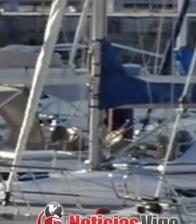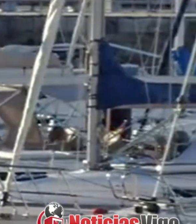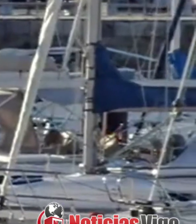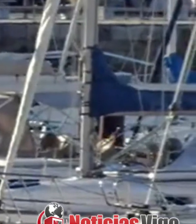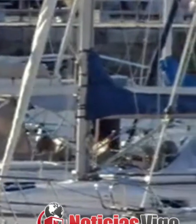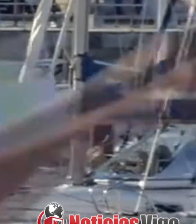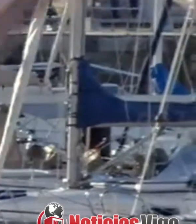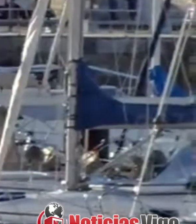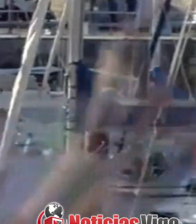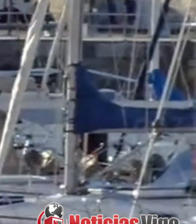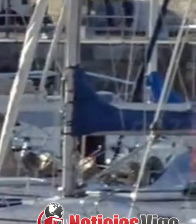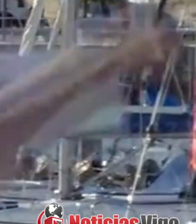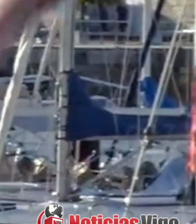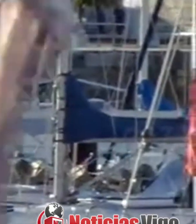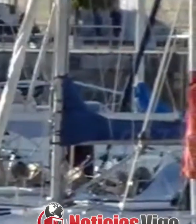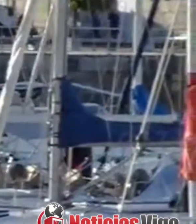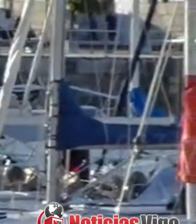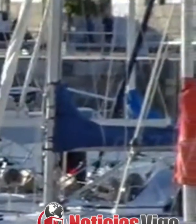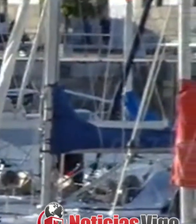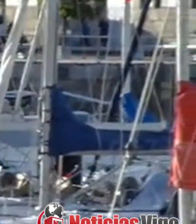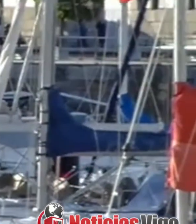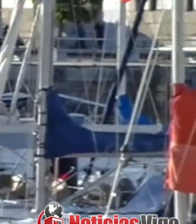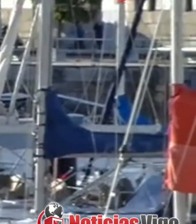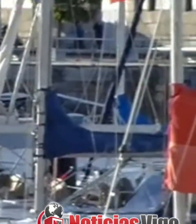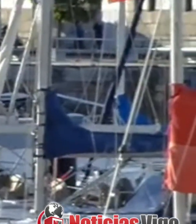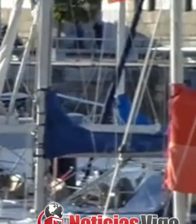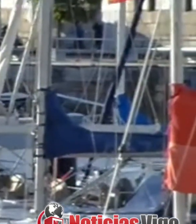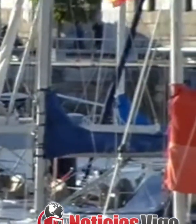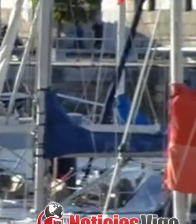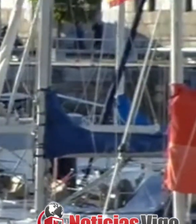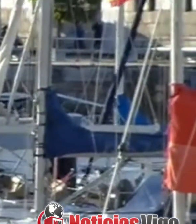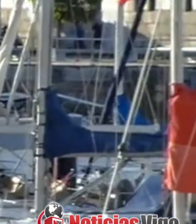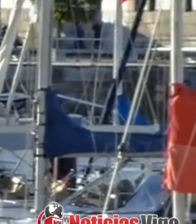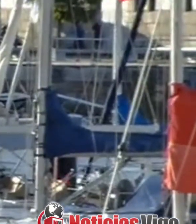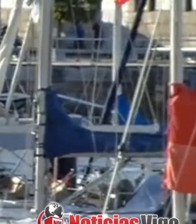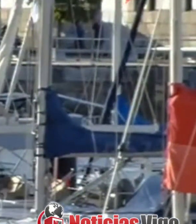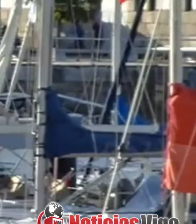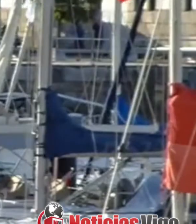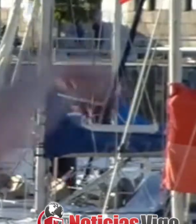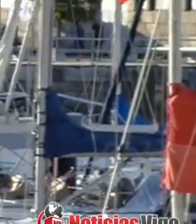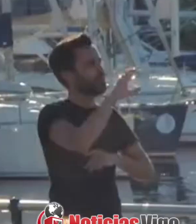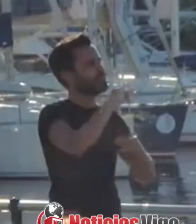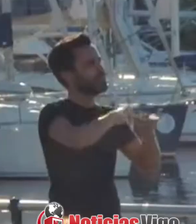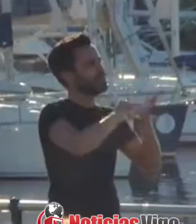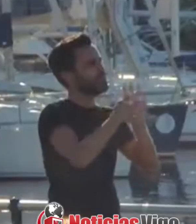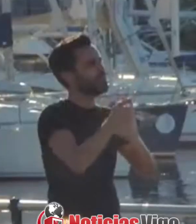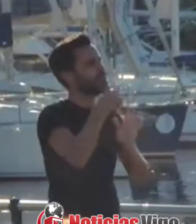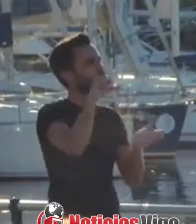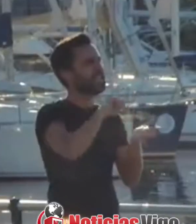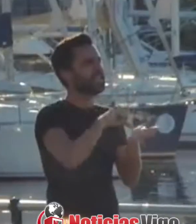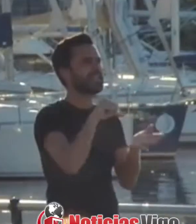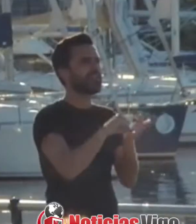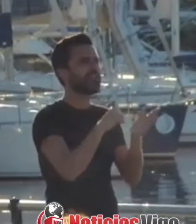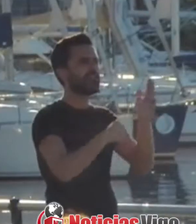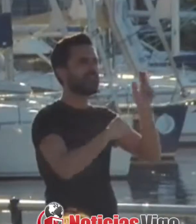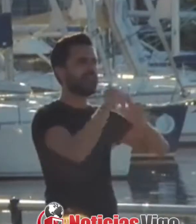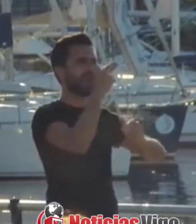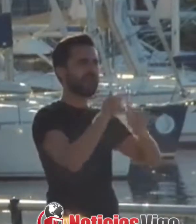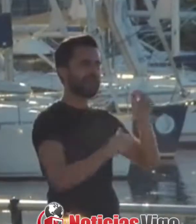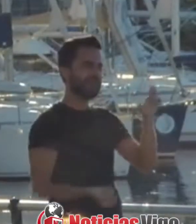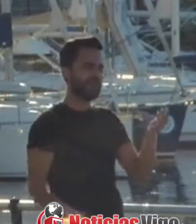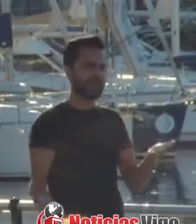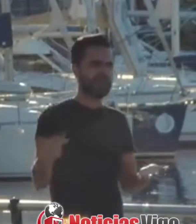problema de luces, este é un problema de proxecto de país, de proxecto de cidade, e de levantarnos